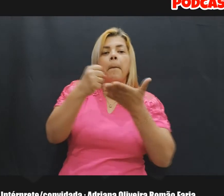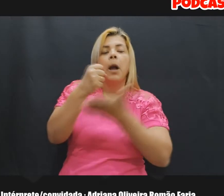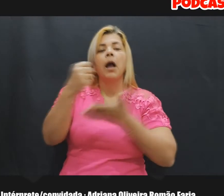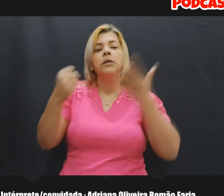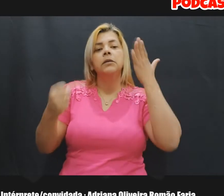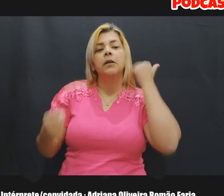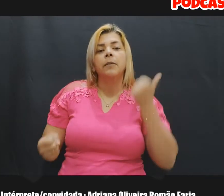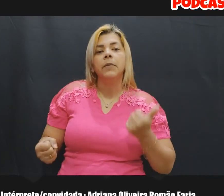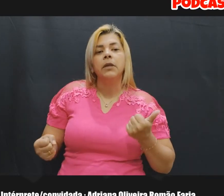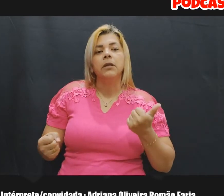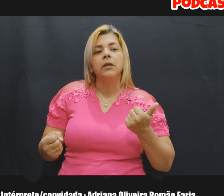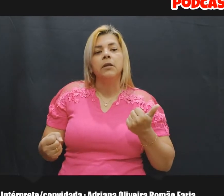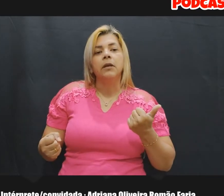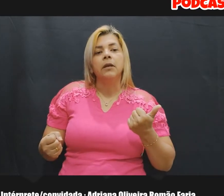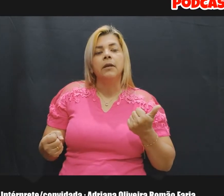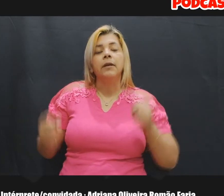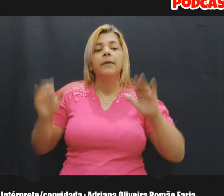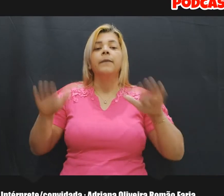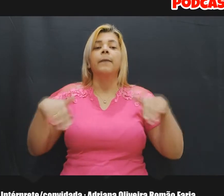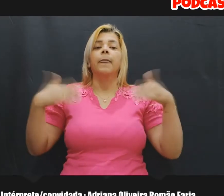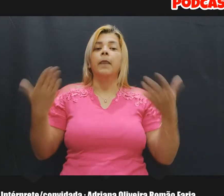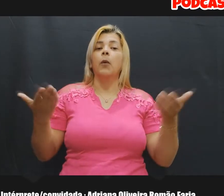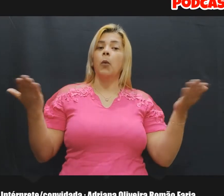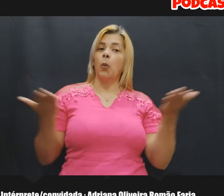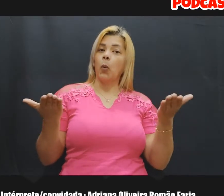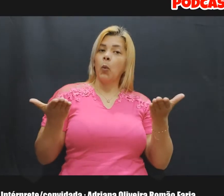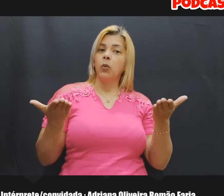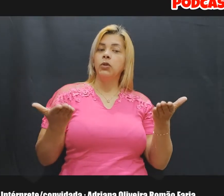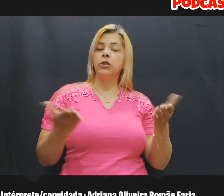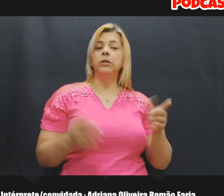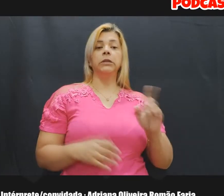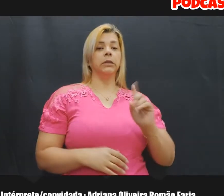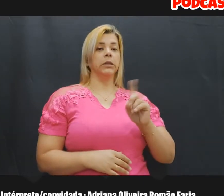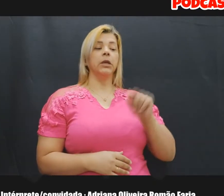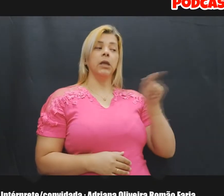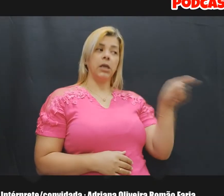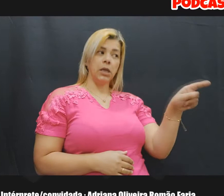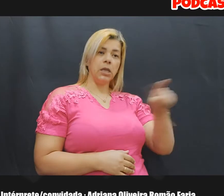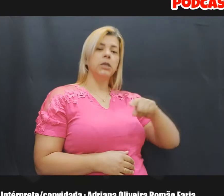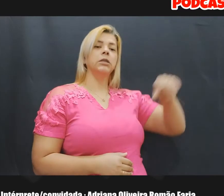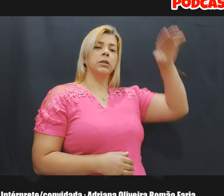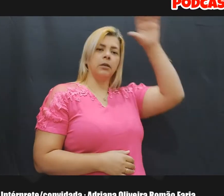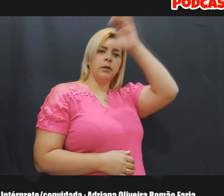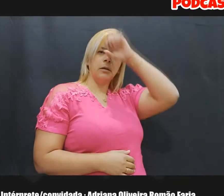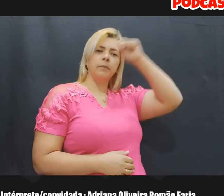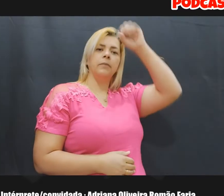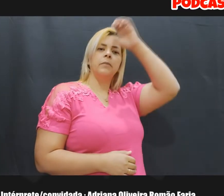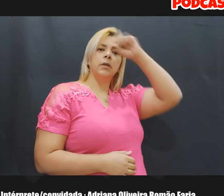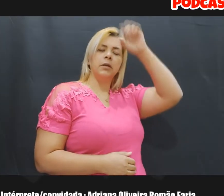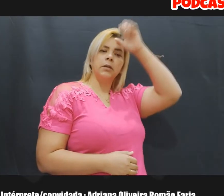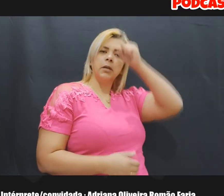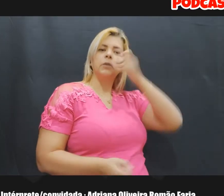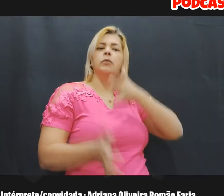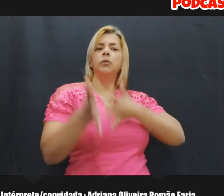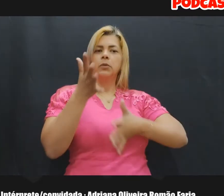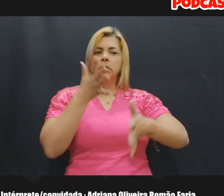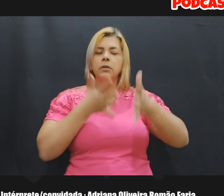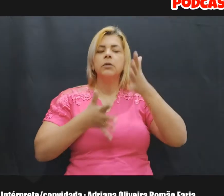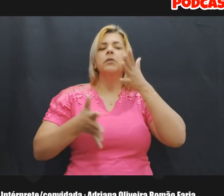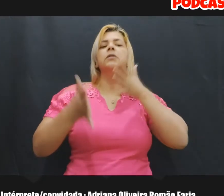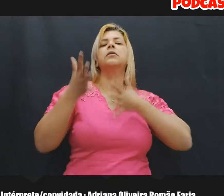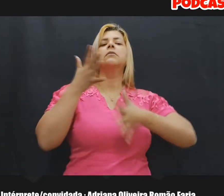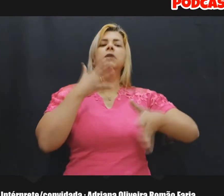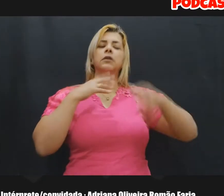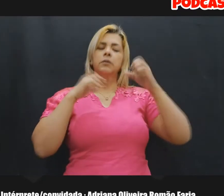a teoria. E hoje não, hoje eles estão aprendendo mesmo a língua para poder conversar, para poder